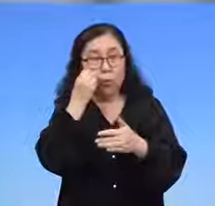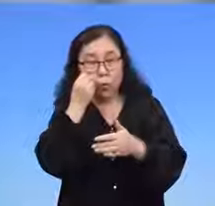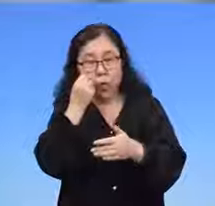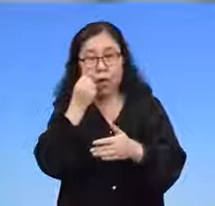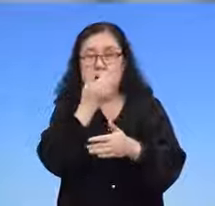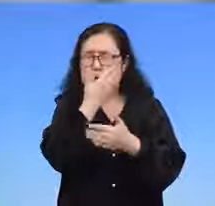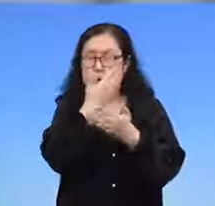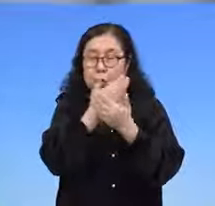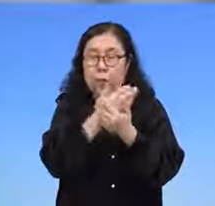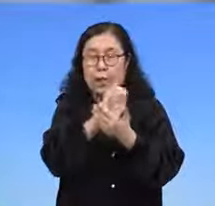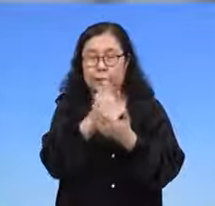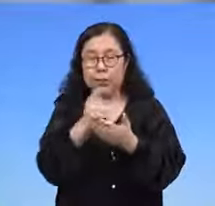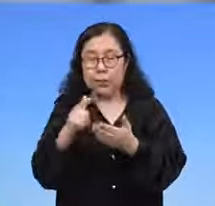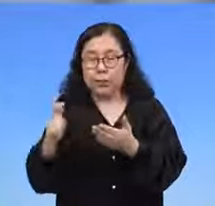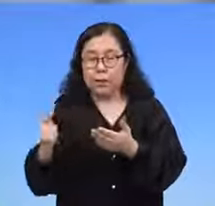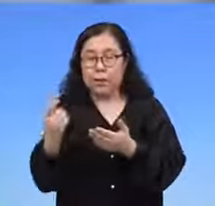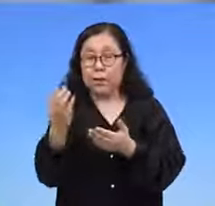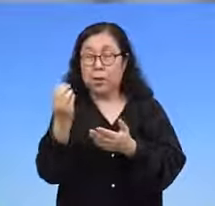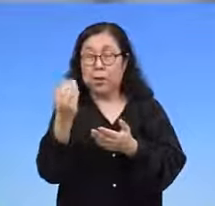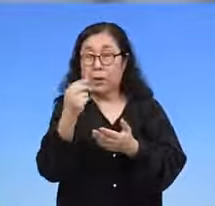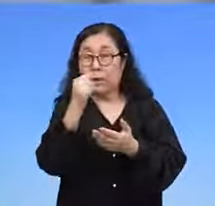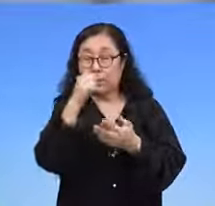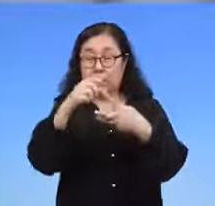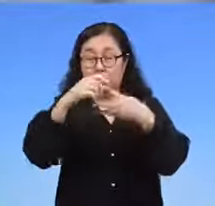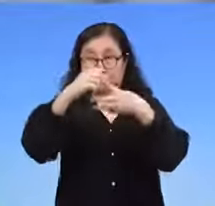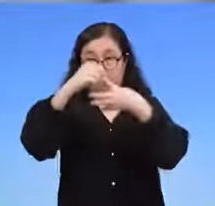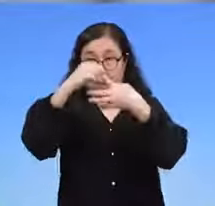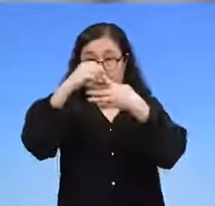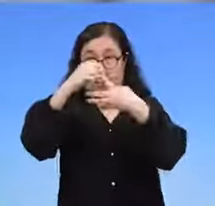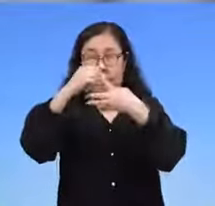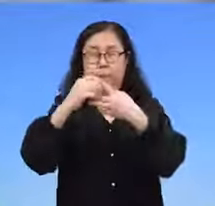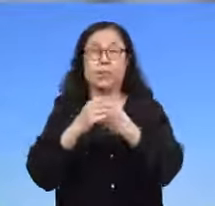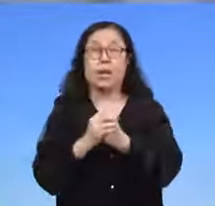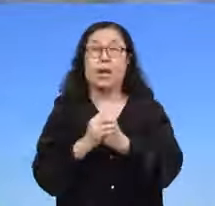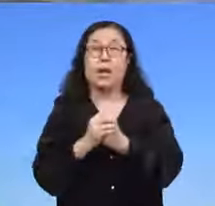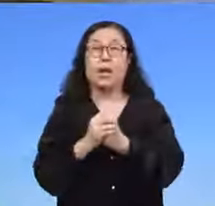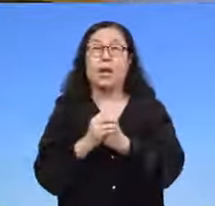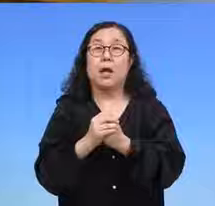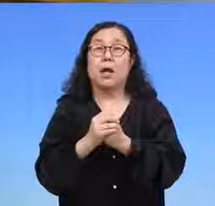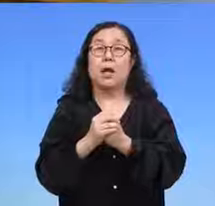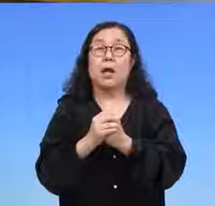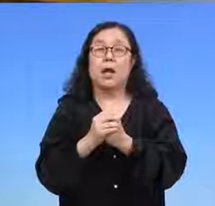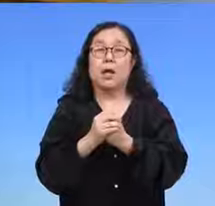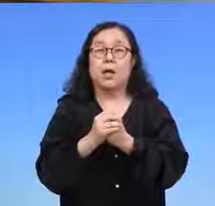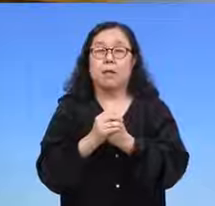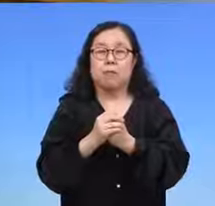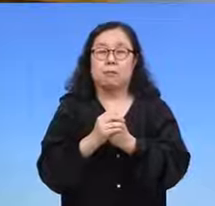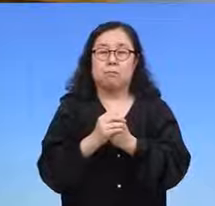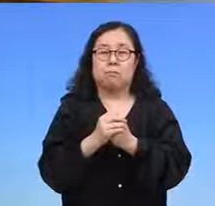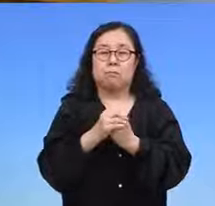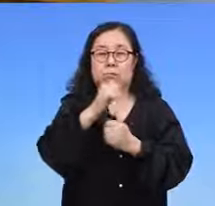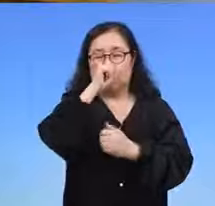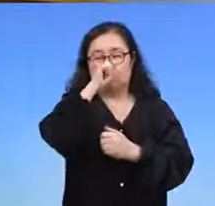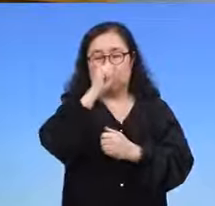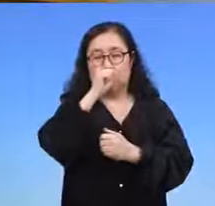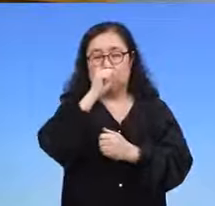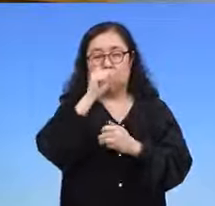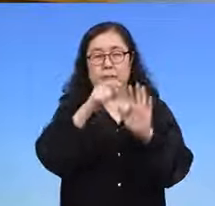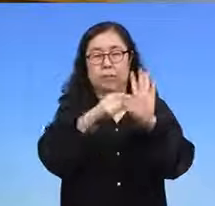중요한 것들, 이것들을 몇 가지 발견하는데, 그 중에 첫 번째가 뭐냐? 긍정적인 수용의 태도입니다.